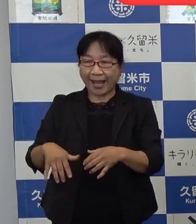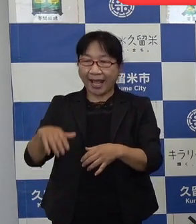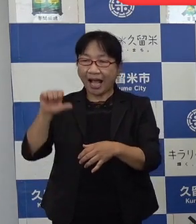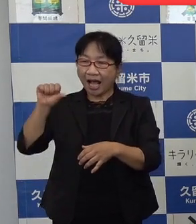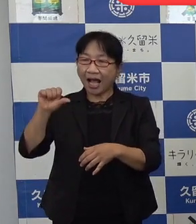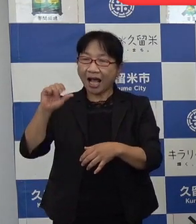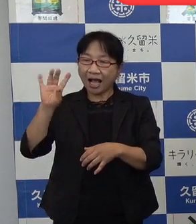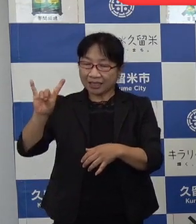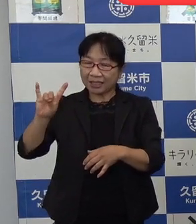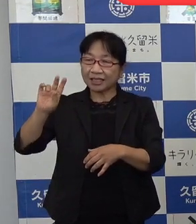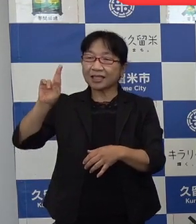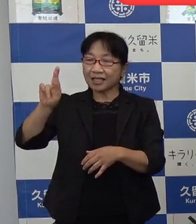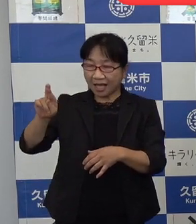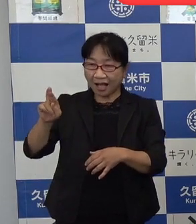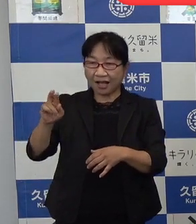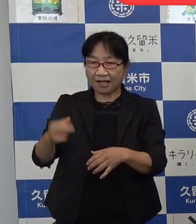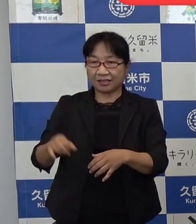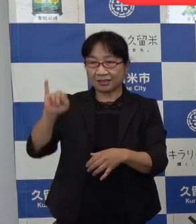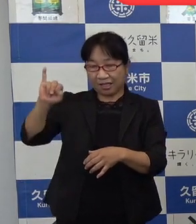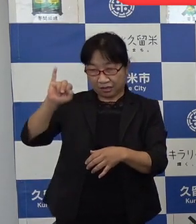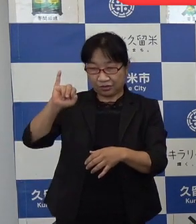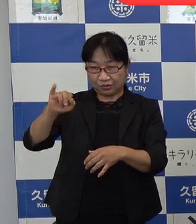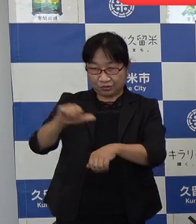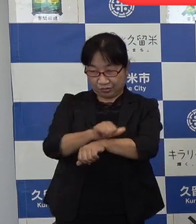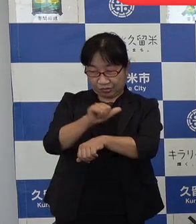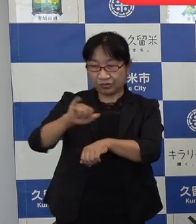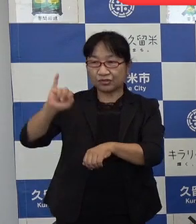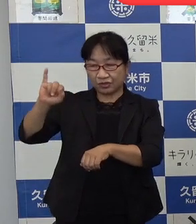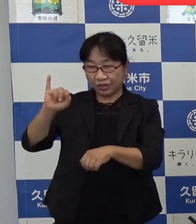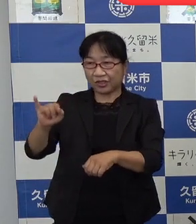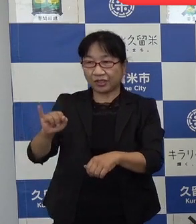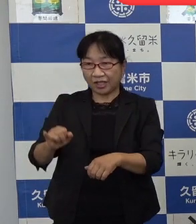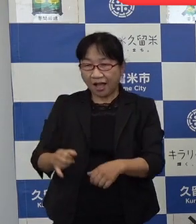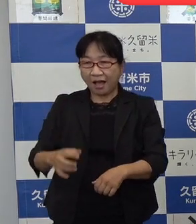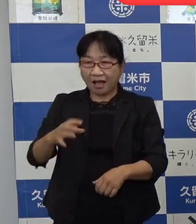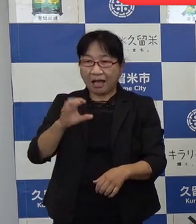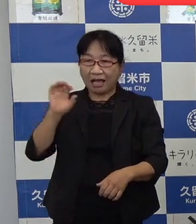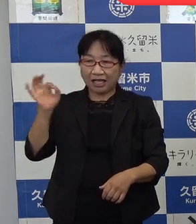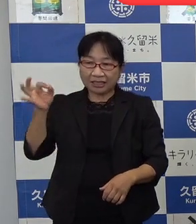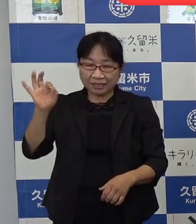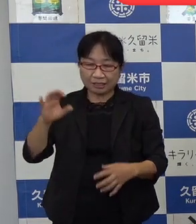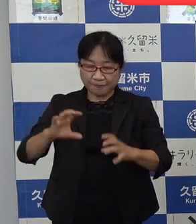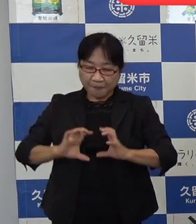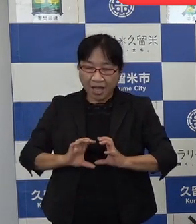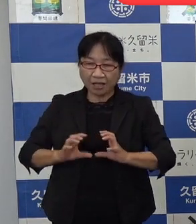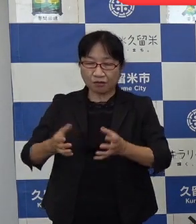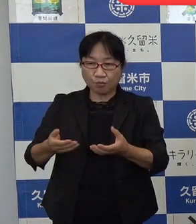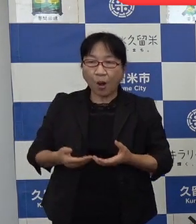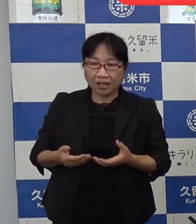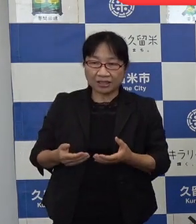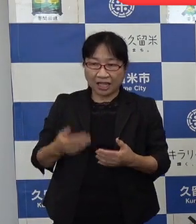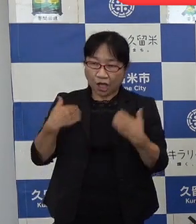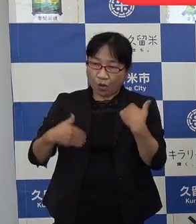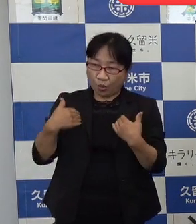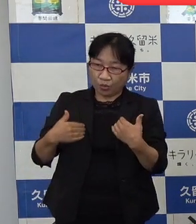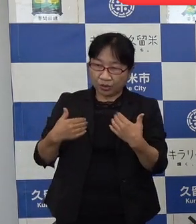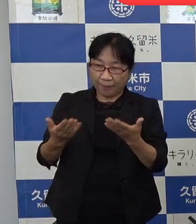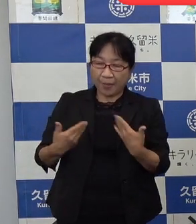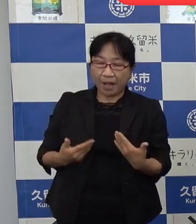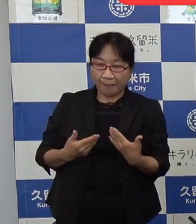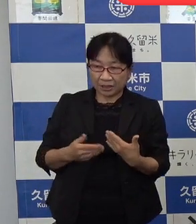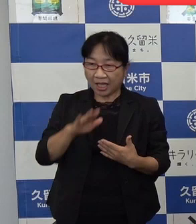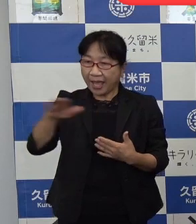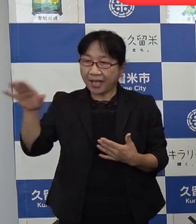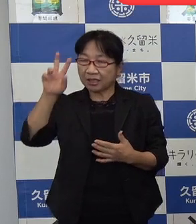の方々に大変喜んでいただいて、または大変沸きました。曽根選手も平